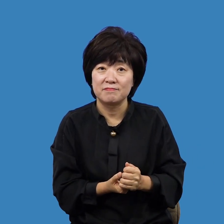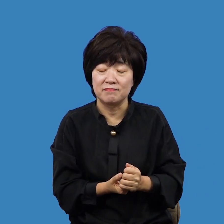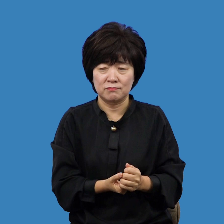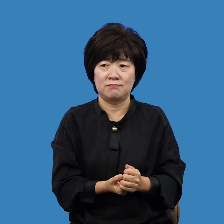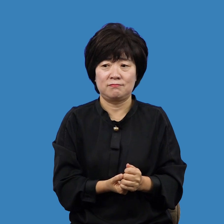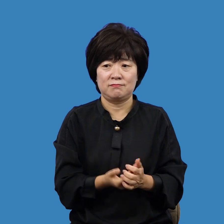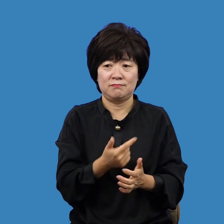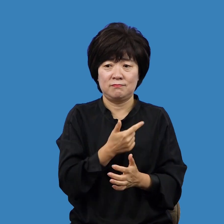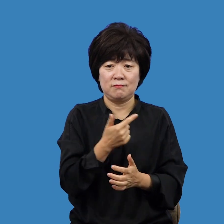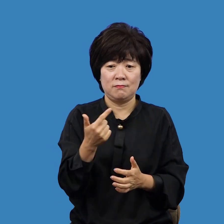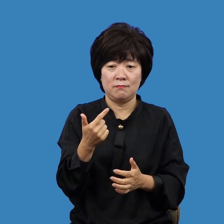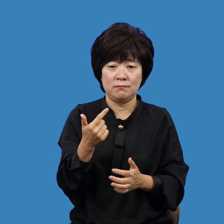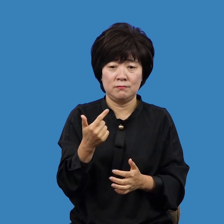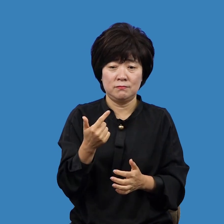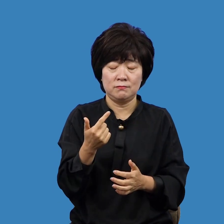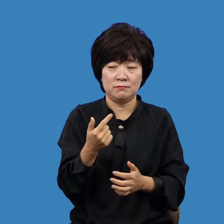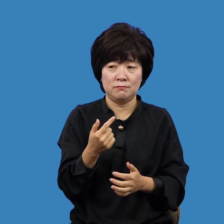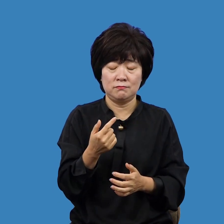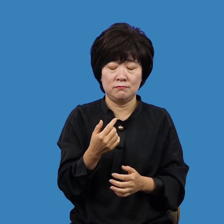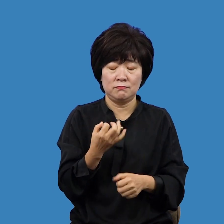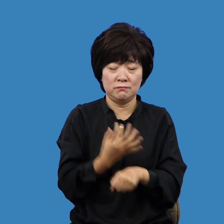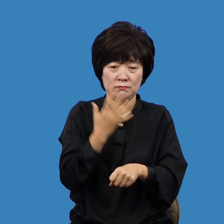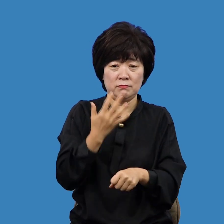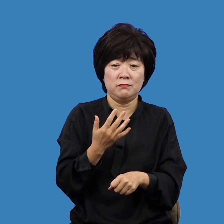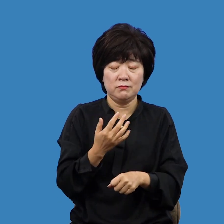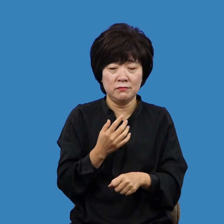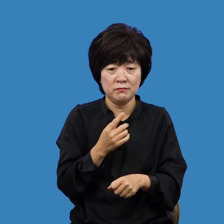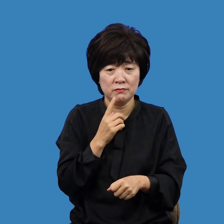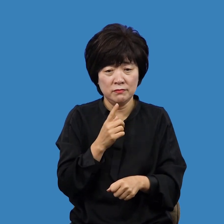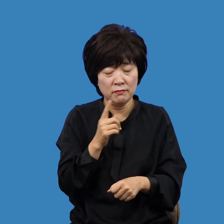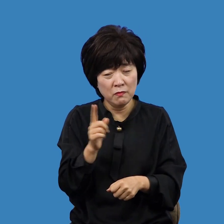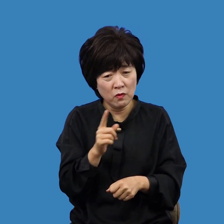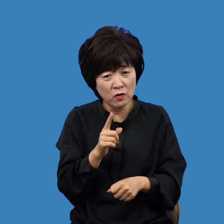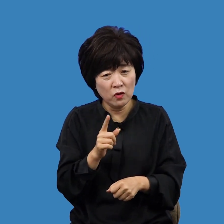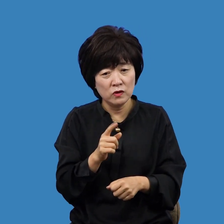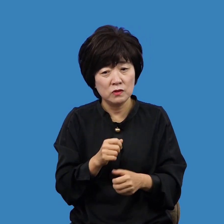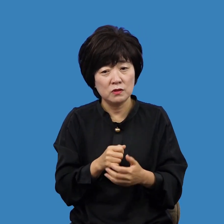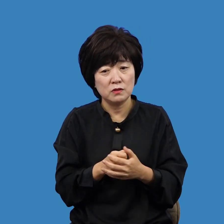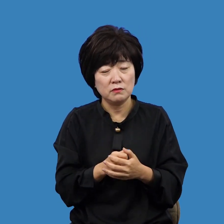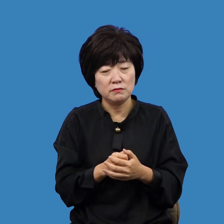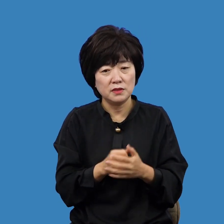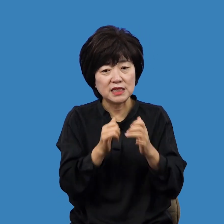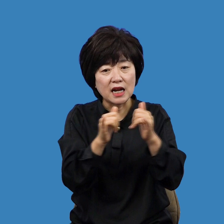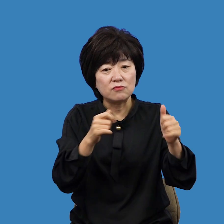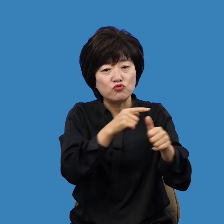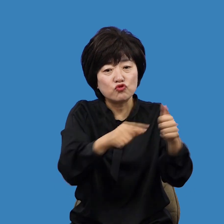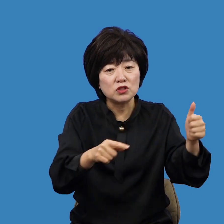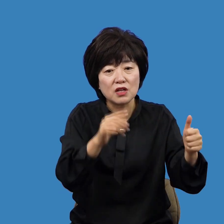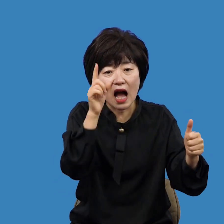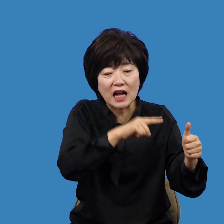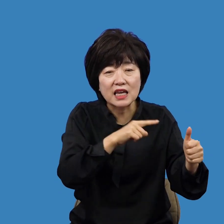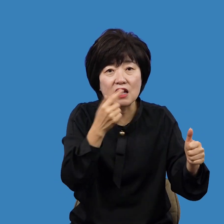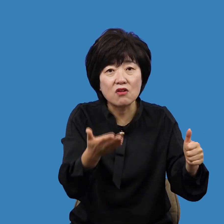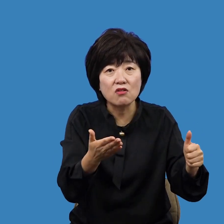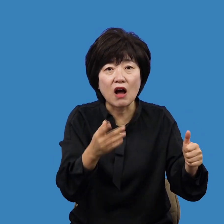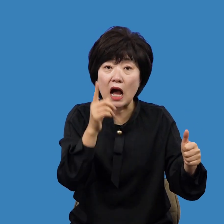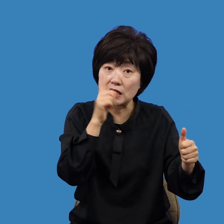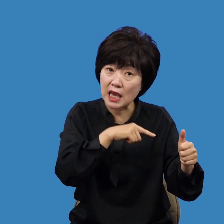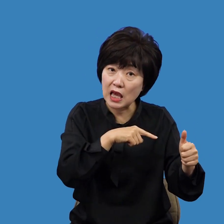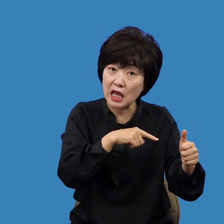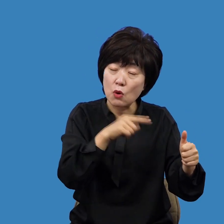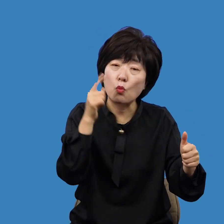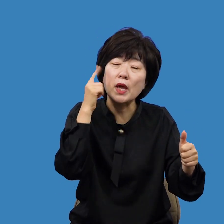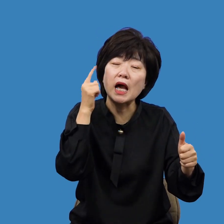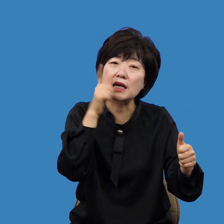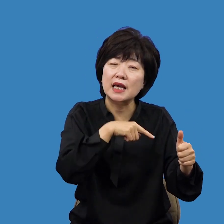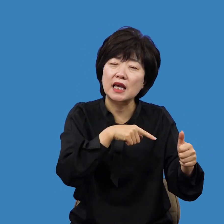너무 단순한 질문이죠. 사람을 죽이는 게 악합니까? 악해요, 안 악해요? 악하다. 왜